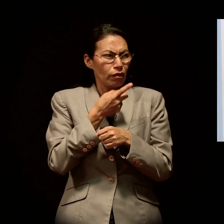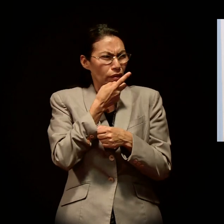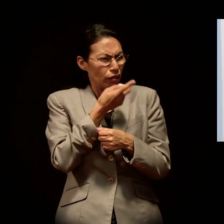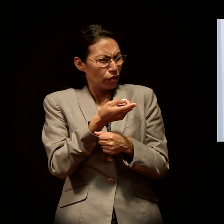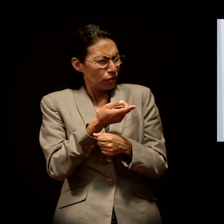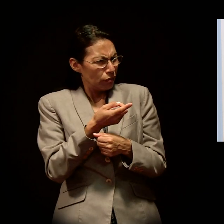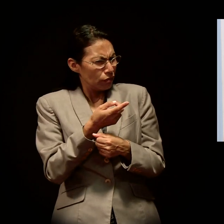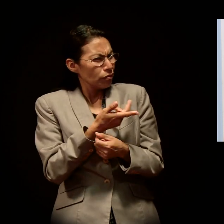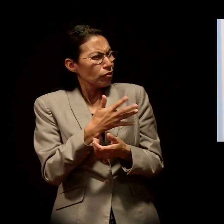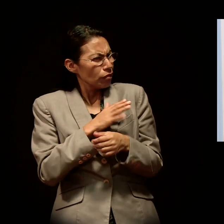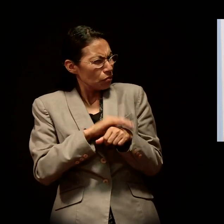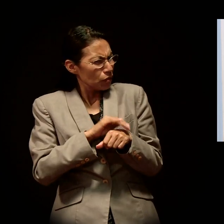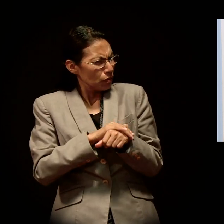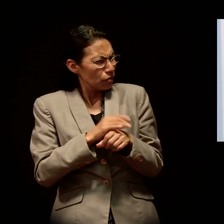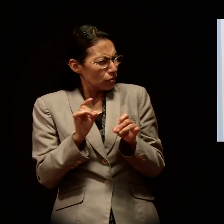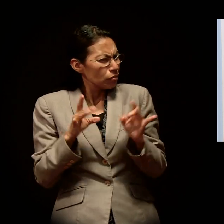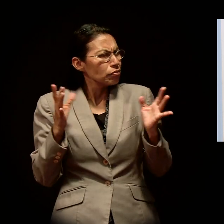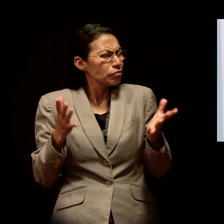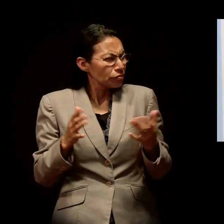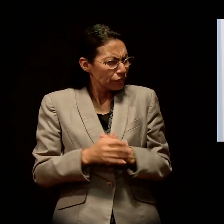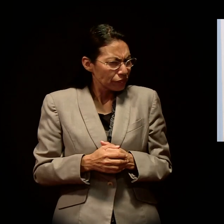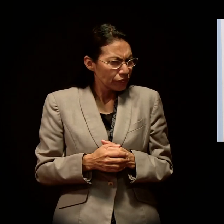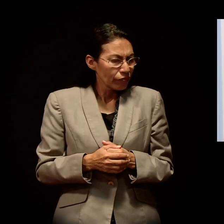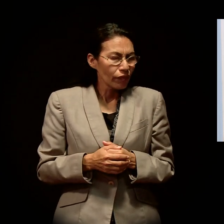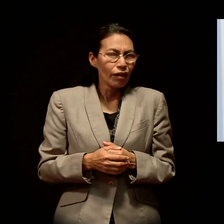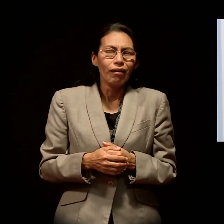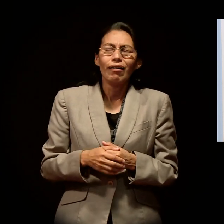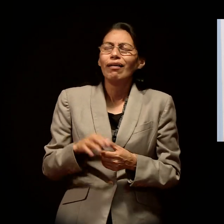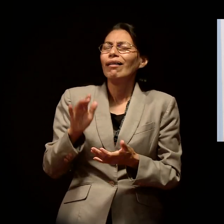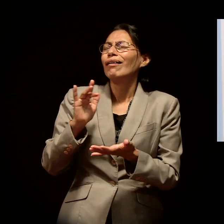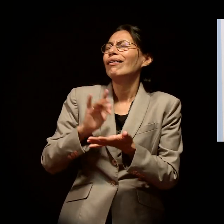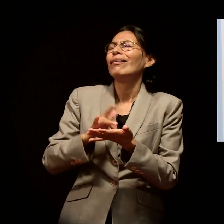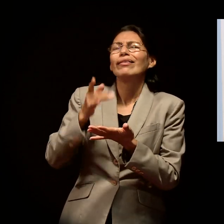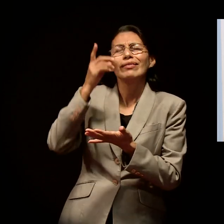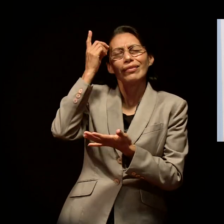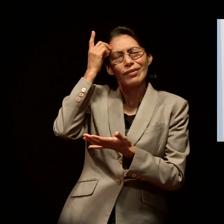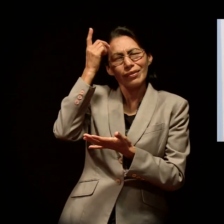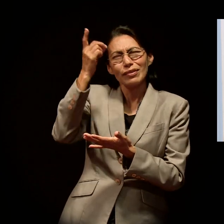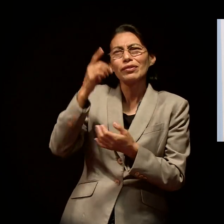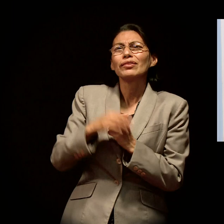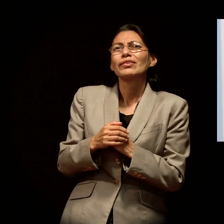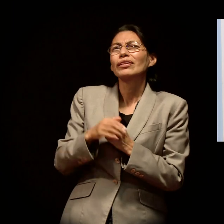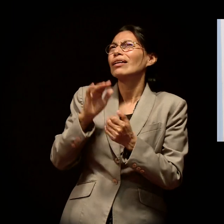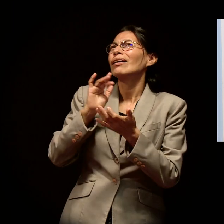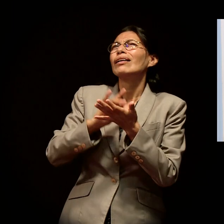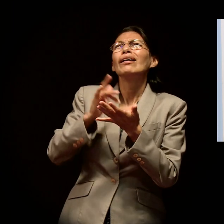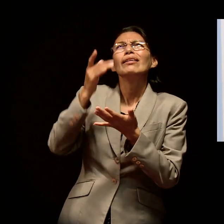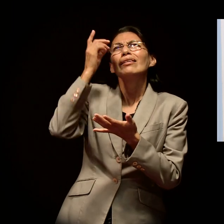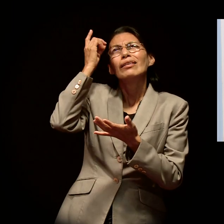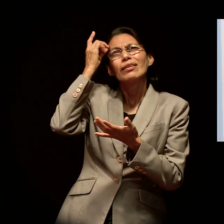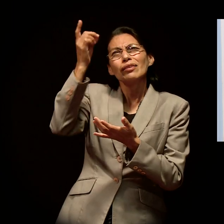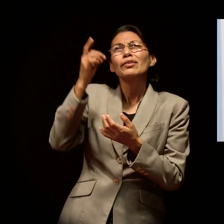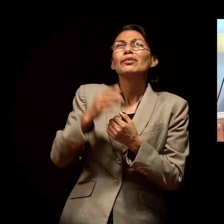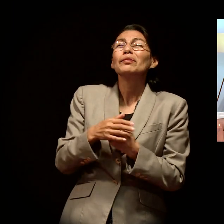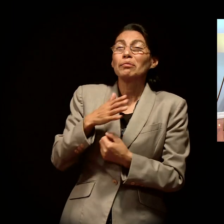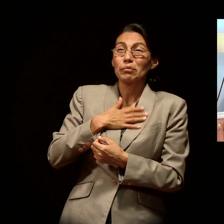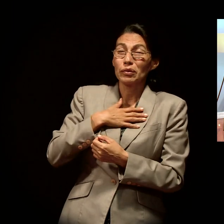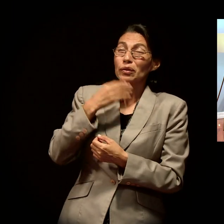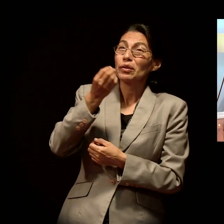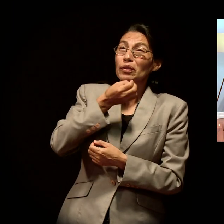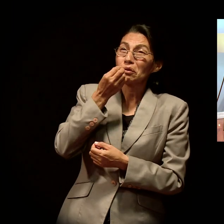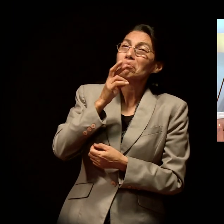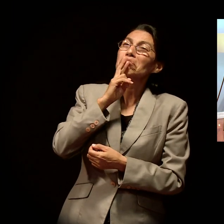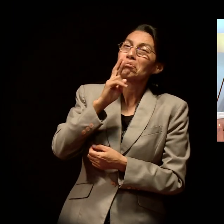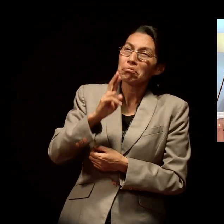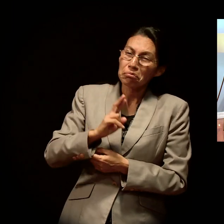cuenta él estaba ahí cerquita Y me dice Qué te pasó amigo le digo gracias a Dios gracias a